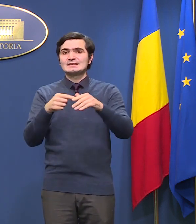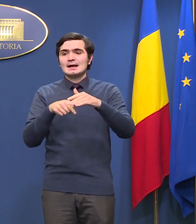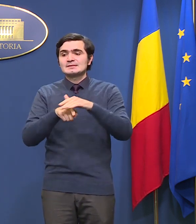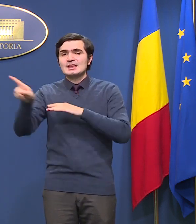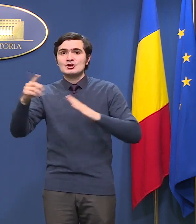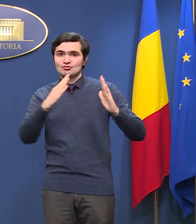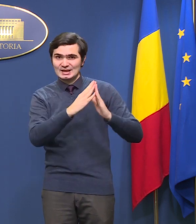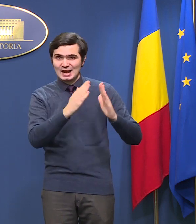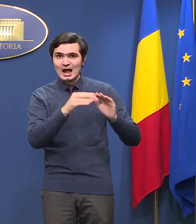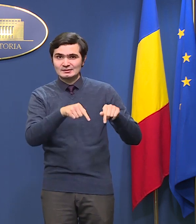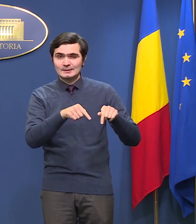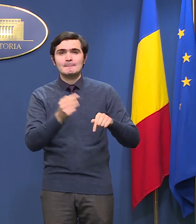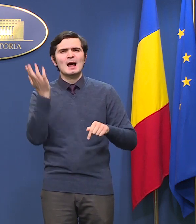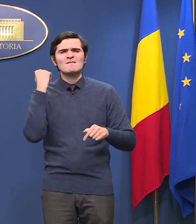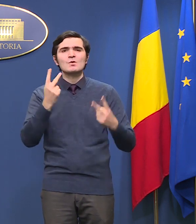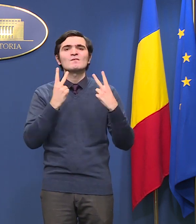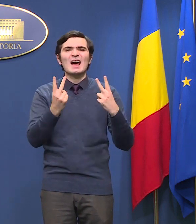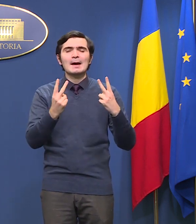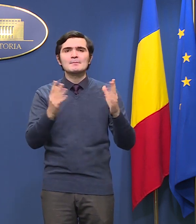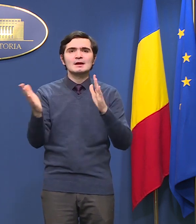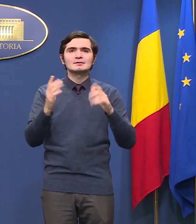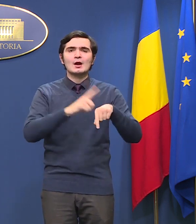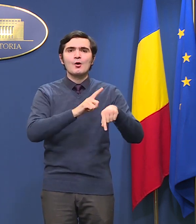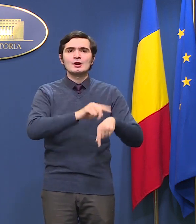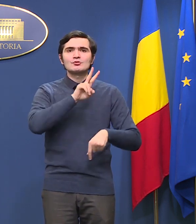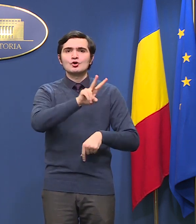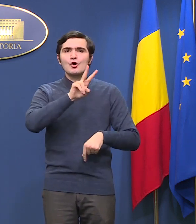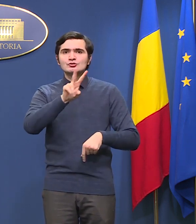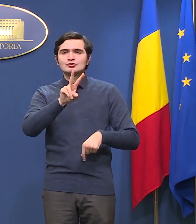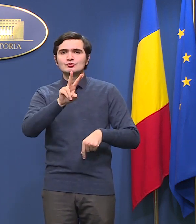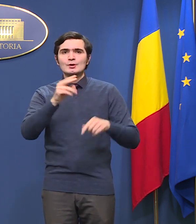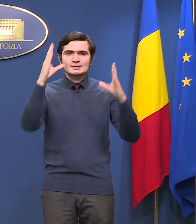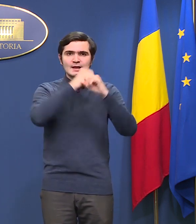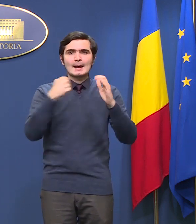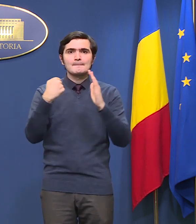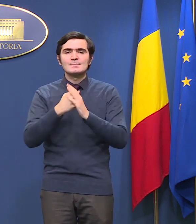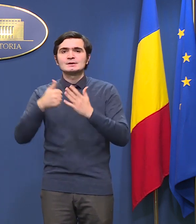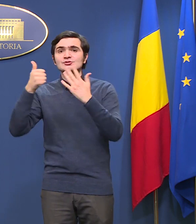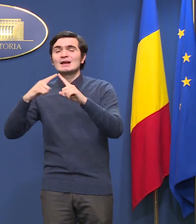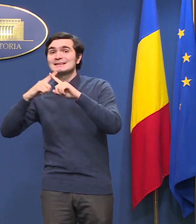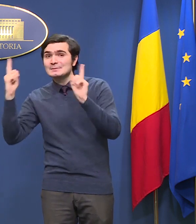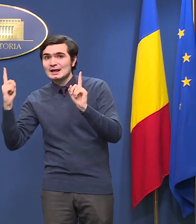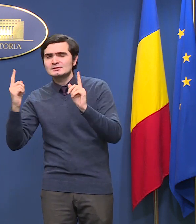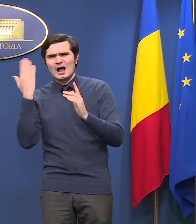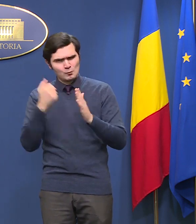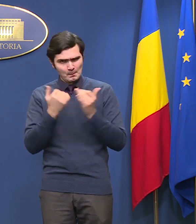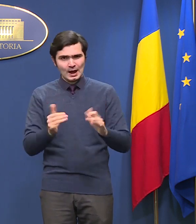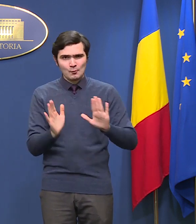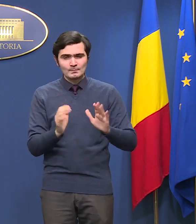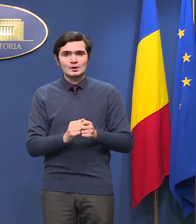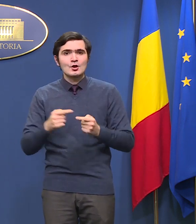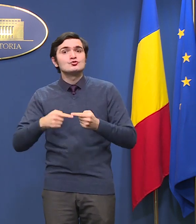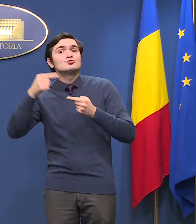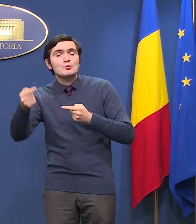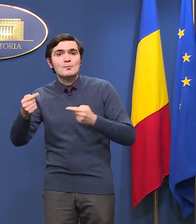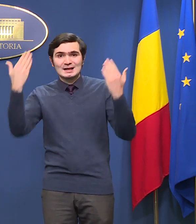fost valabilă între orele 22 și 6 dimineață, după emiterea